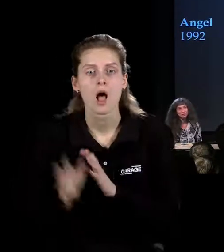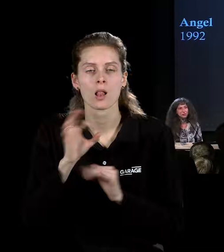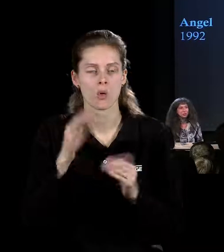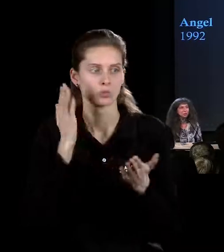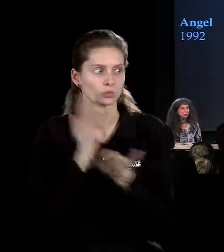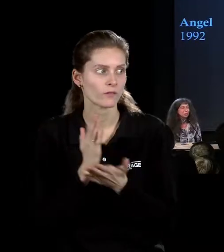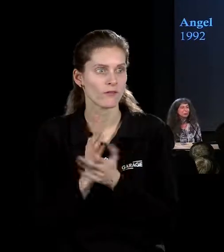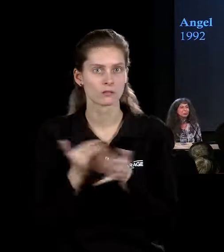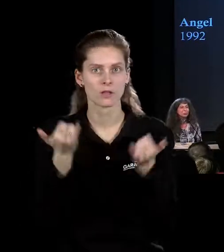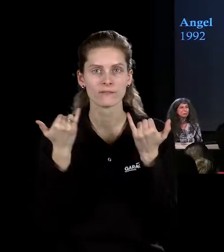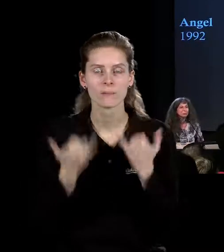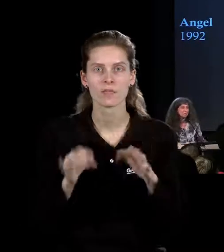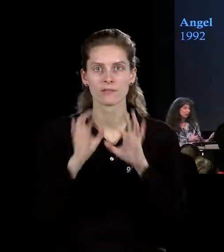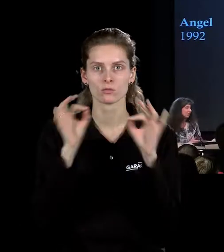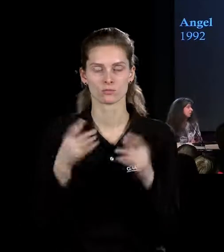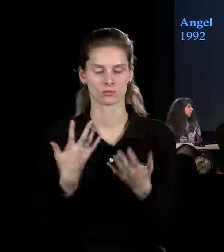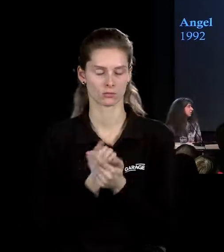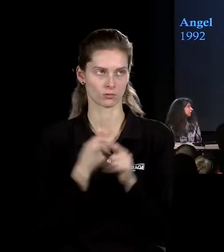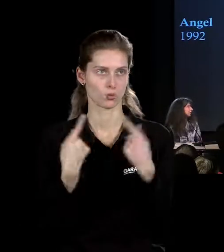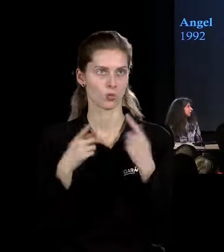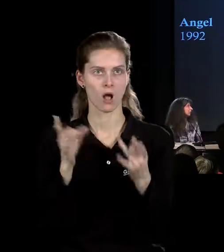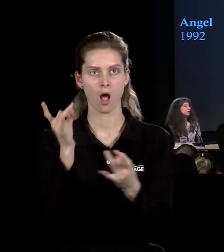искусства, о существовании какой-то другой культуры,